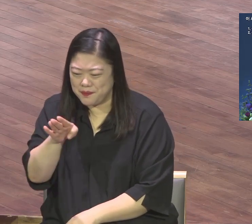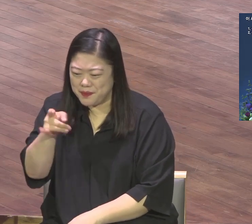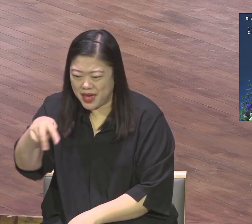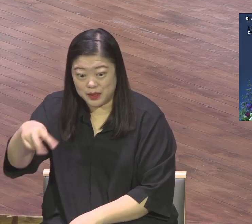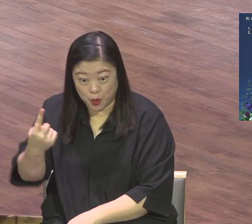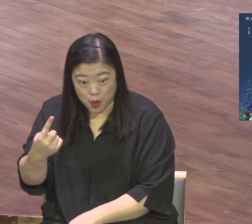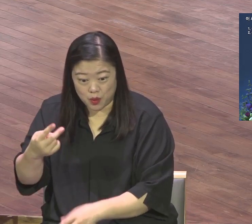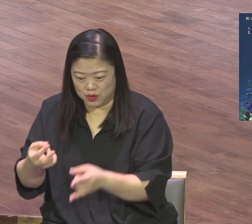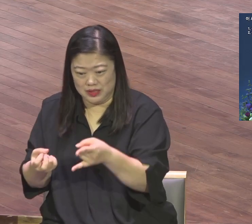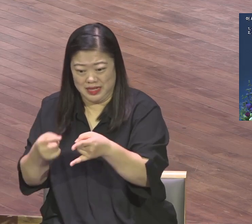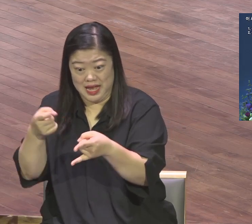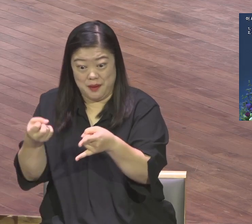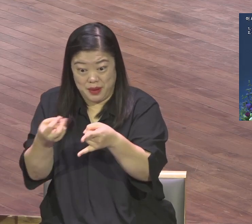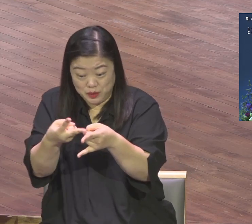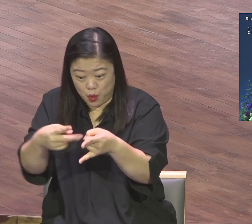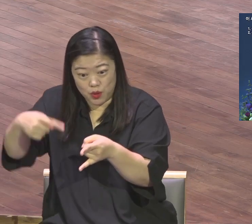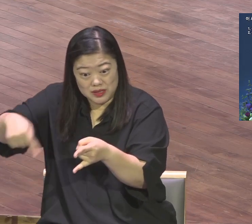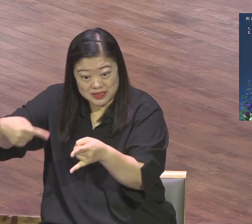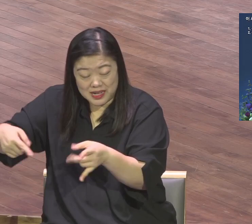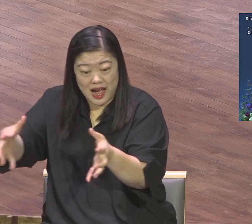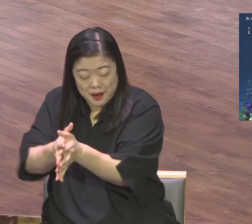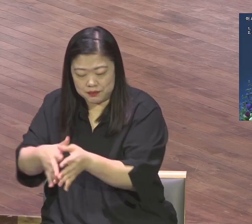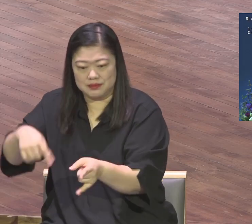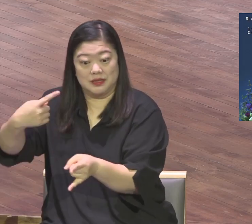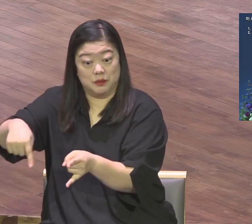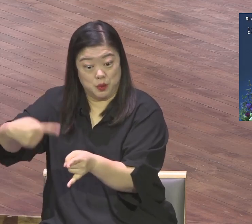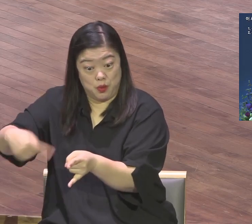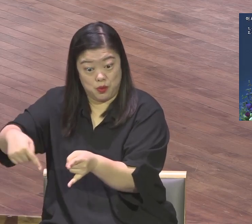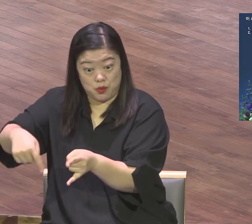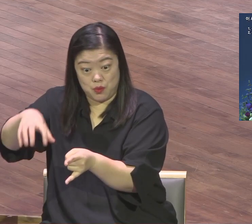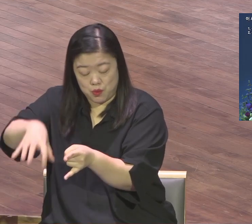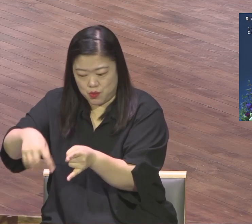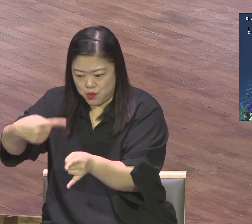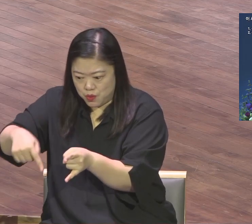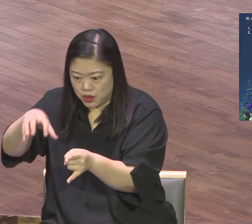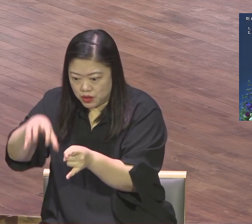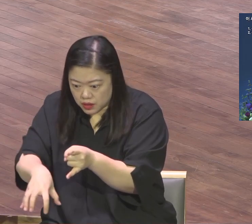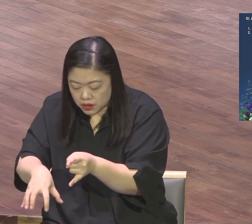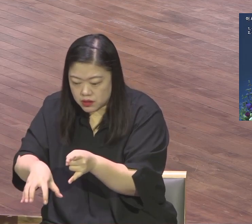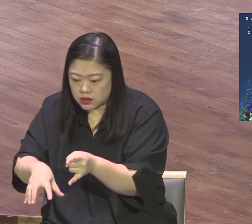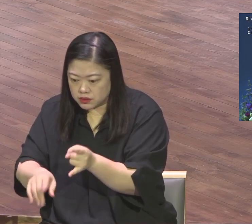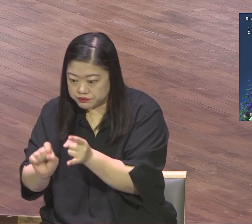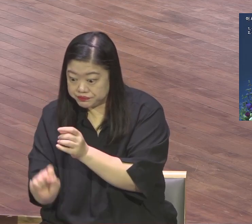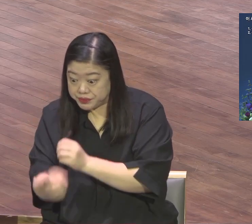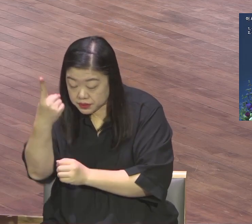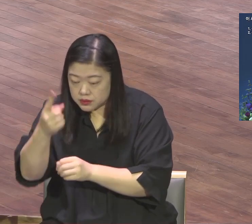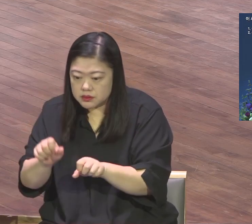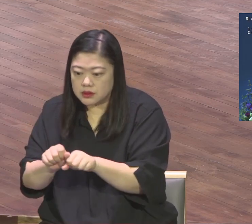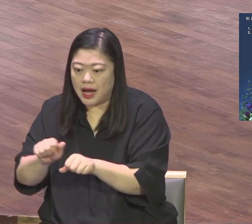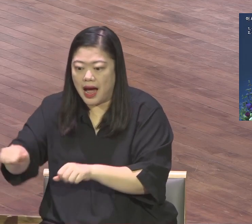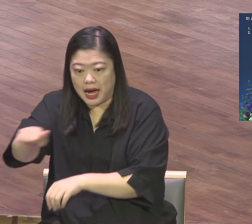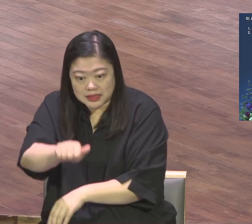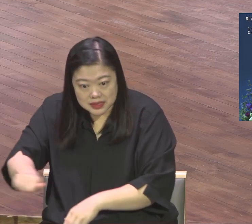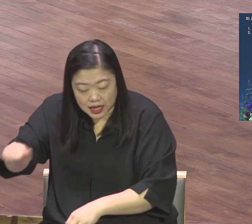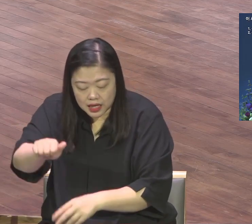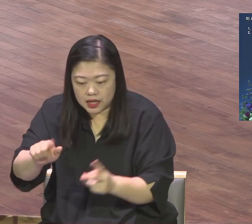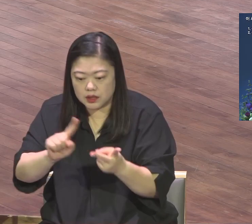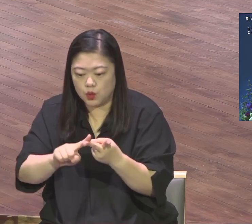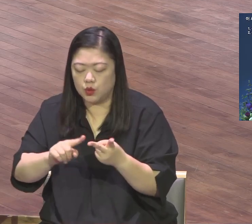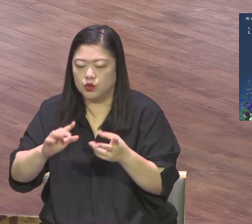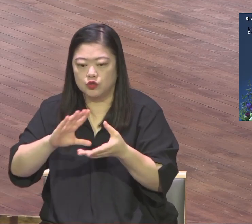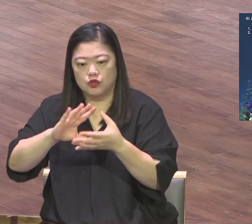되니까 에베소를 중심한 아시아 전 지역에 복음이 그렇게 전거가 되었어요. 각 지역에서